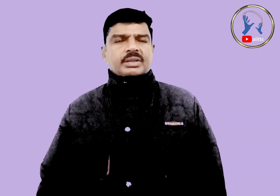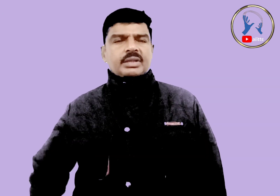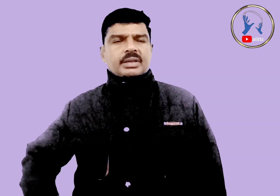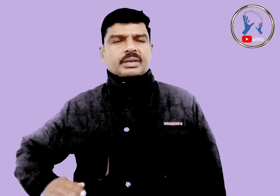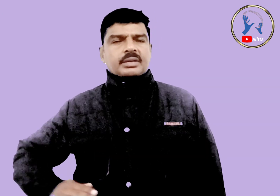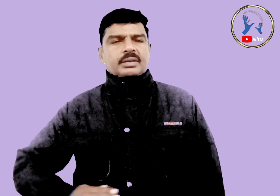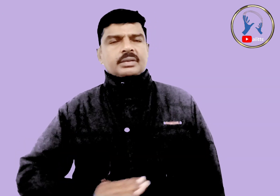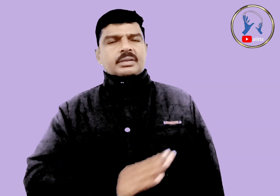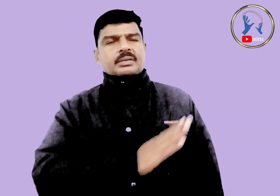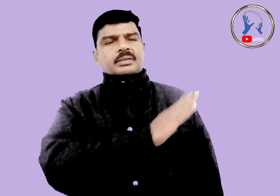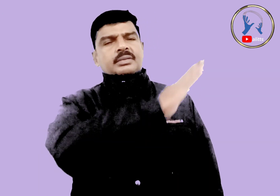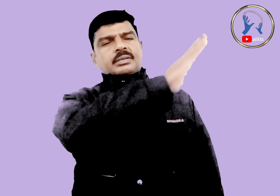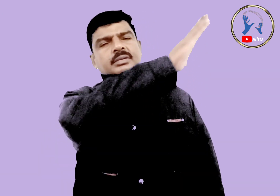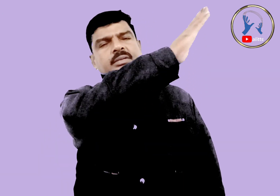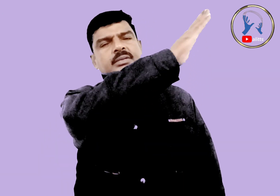बुलंदी,